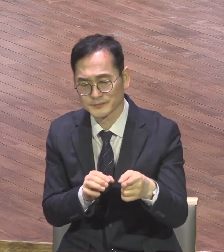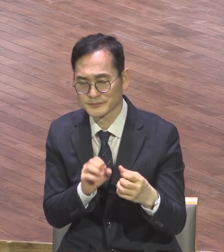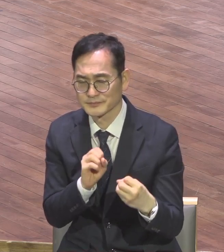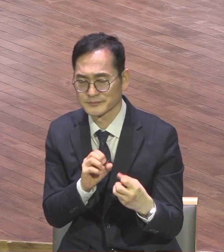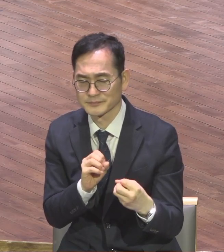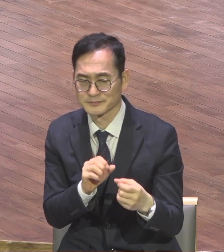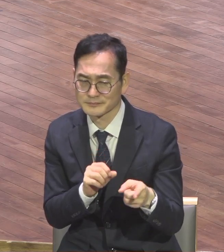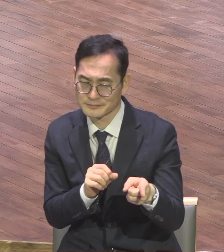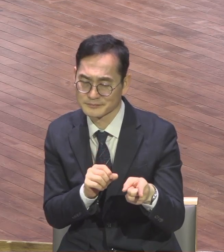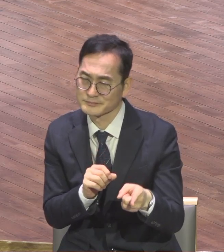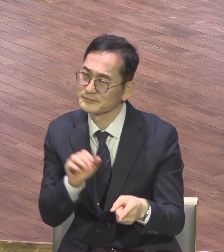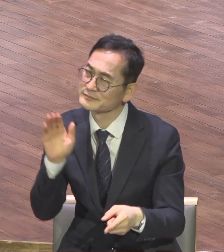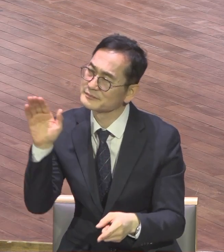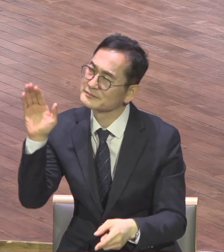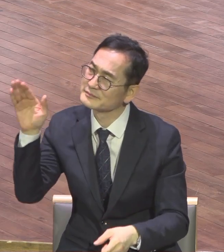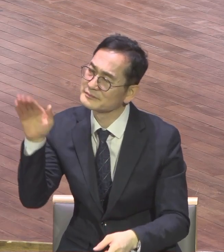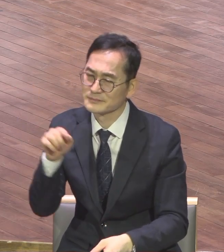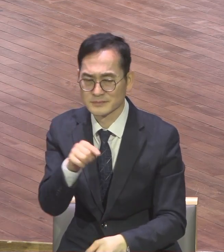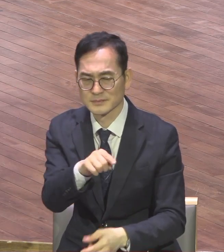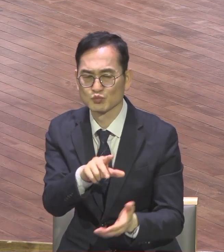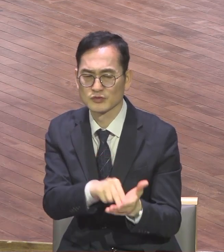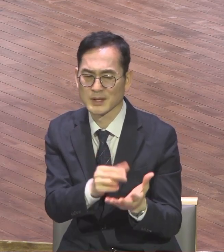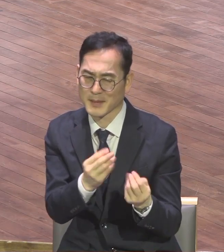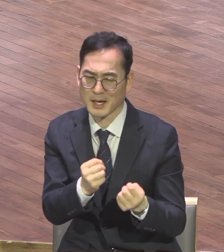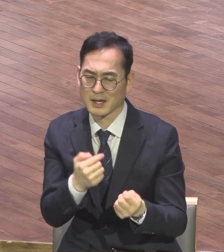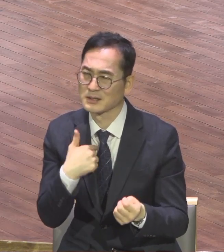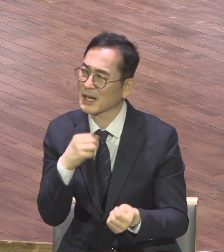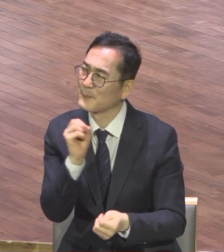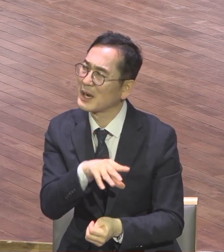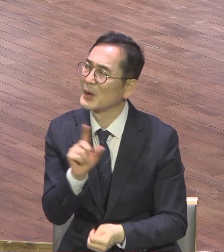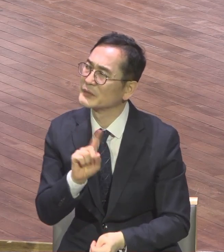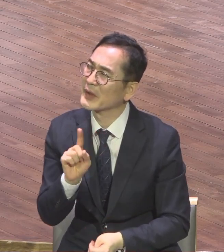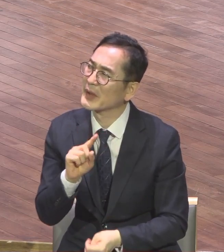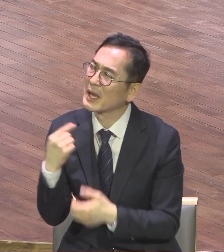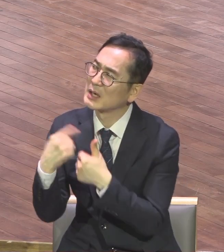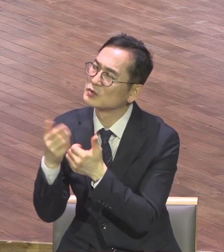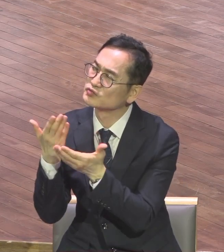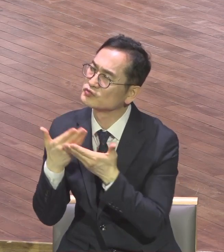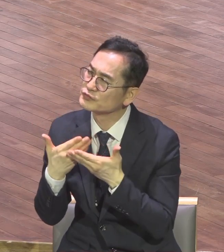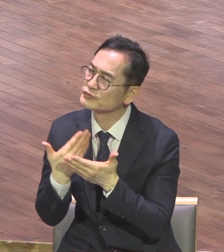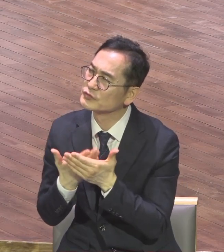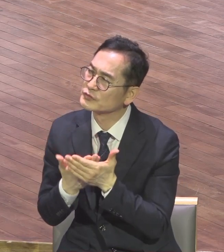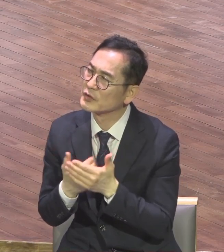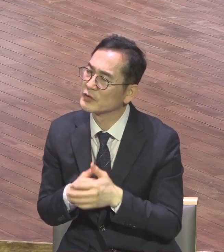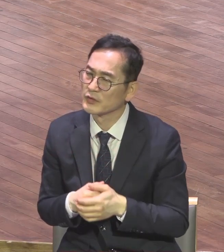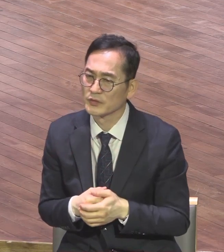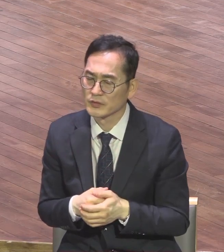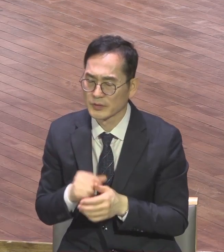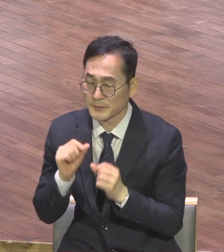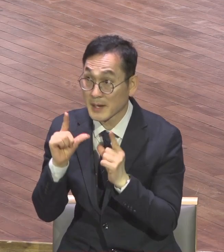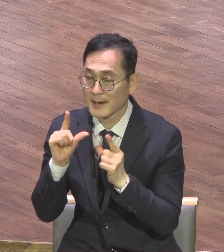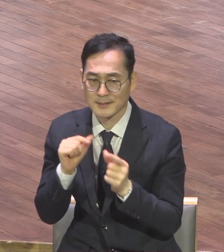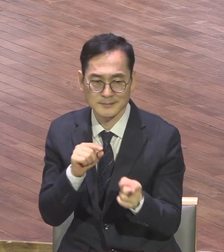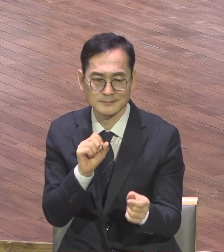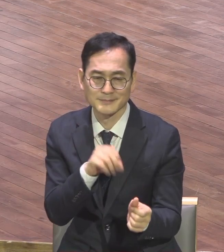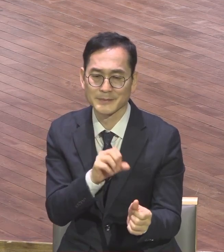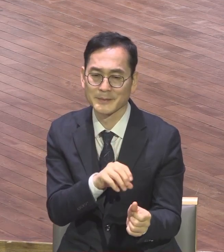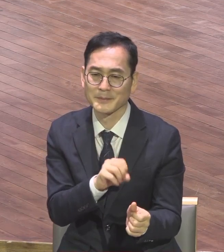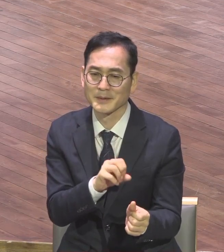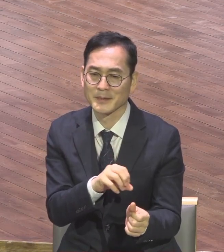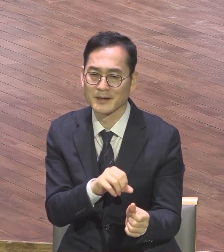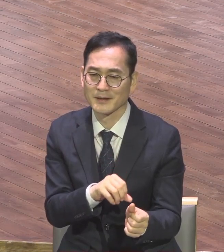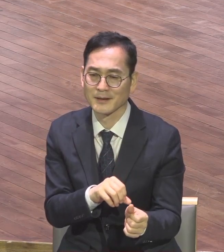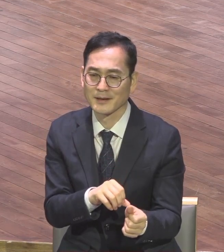하나님, 이 사람의 이런 문제가 있는 것 같은데 내가 뭐라고 말하면 될까? 지혜를 주십시오. 답을 주십시오. 언제나